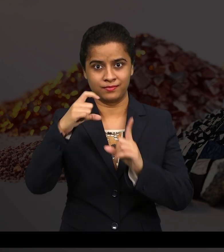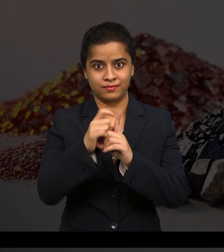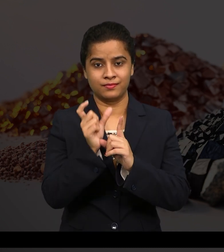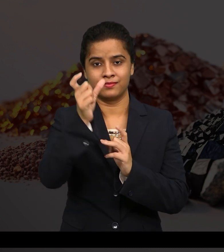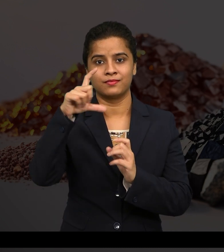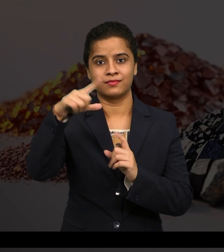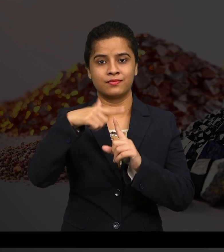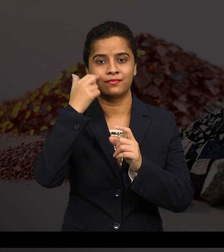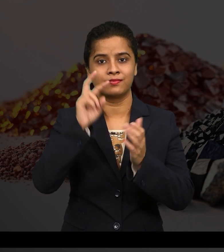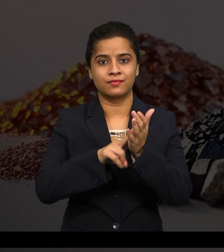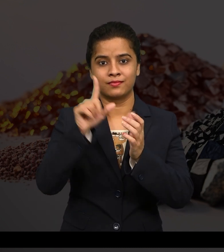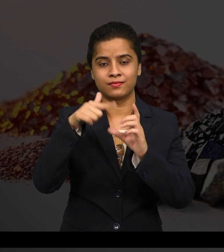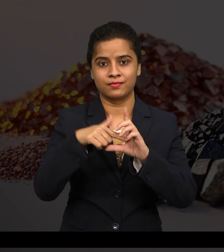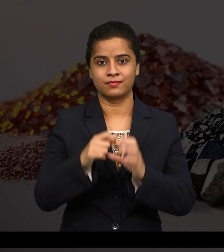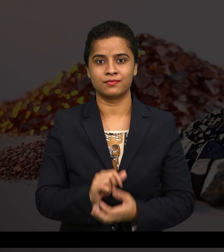डक्टाइल,